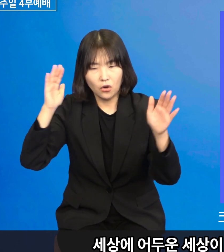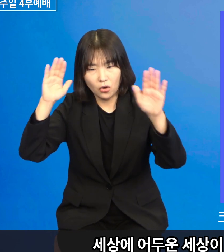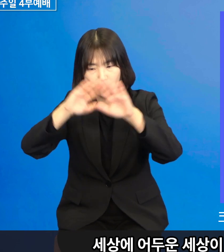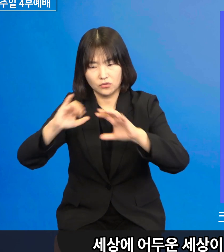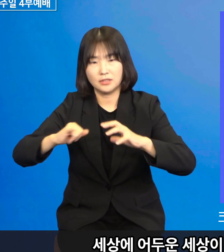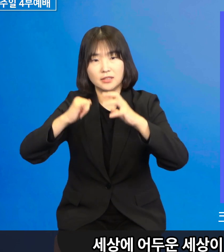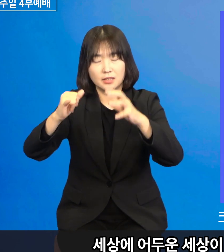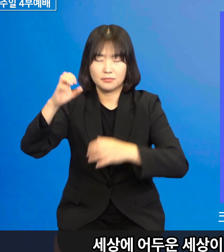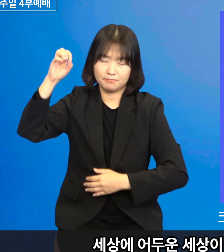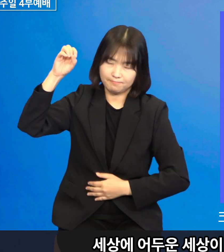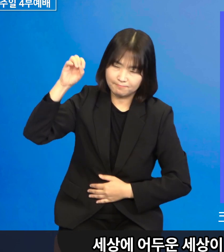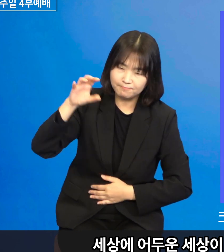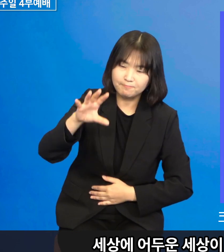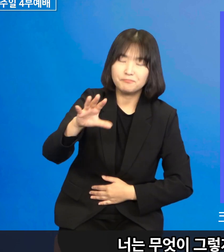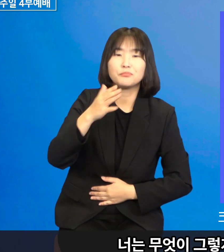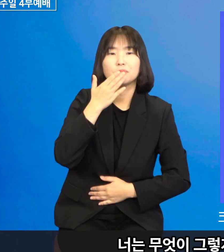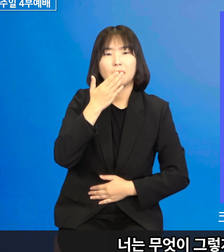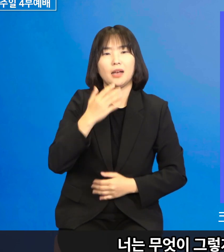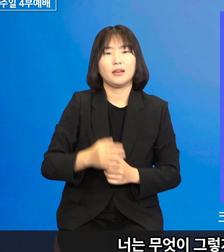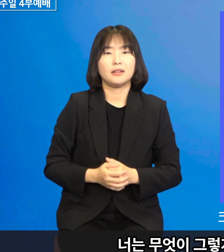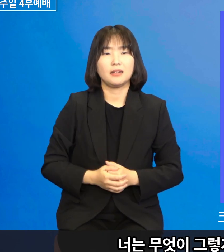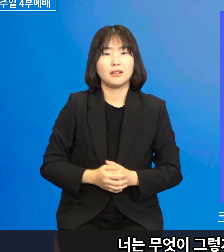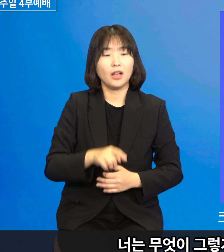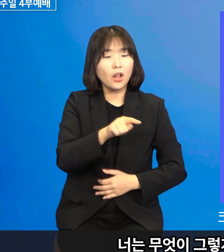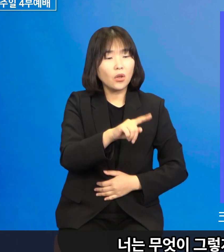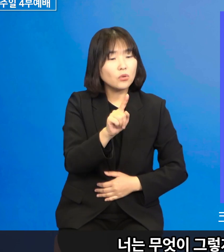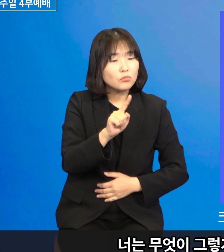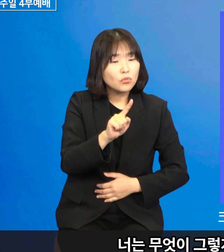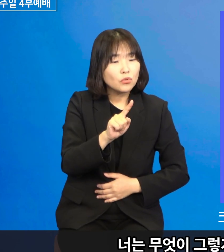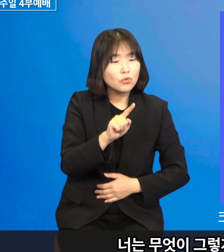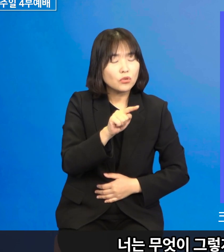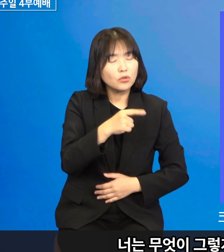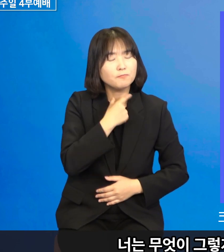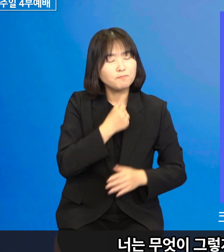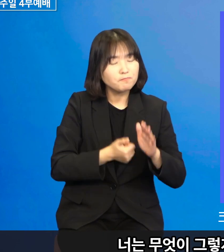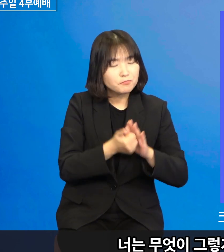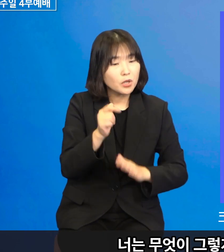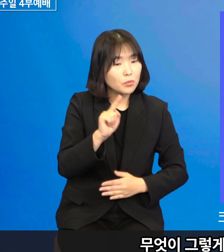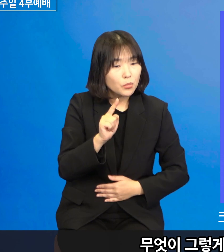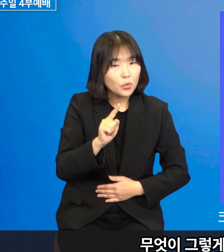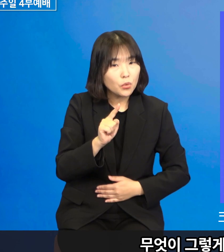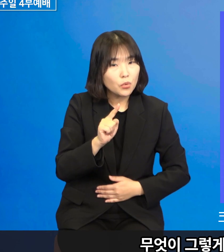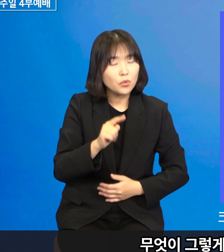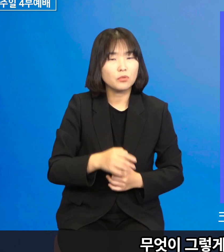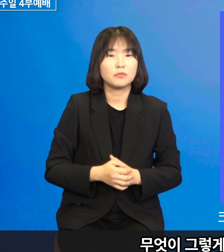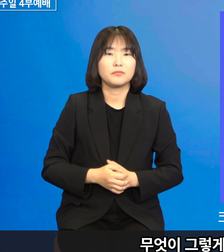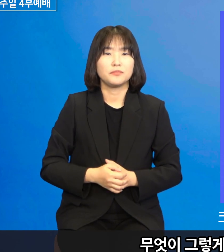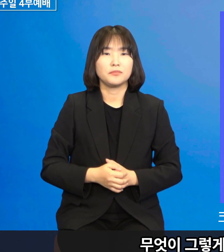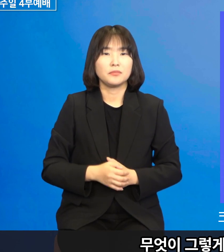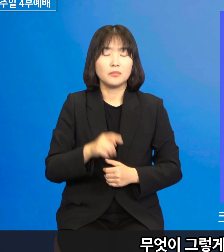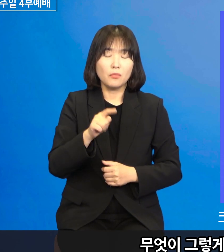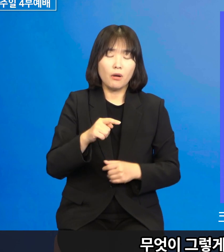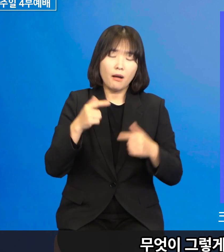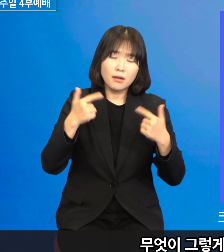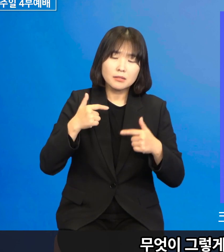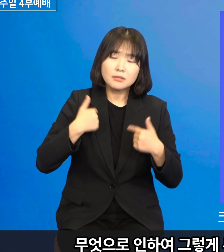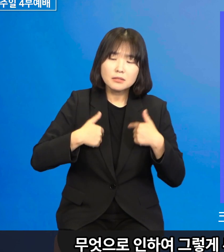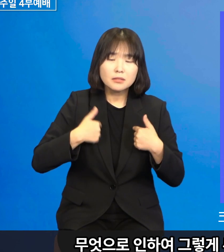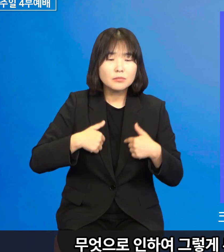세상에 빛이 비춰지게 될 겁니다. 너는 무엇이 그렇게 너의 소망이 되냐? 무엇이 그렇게 항상